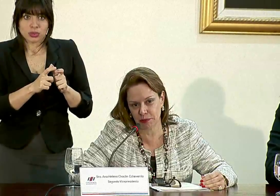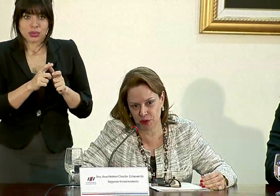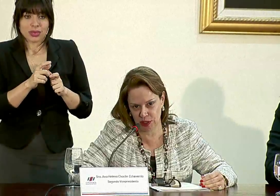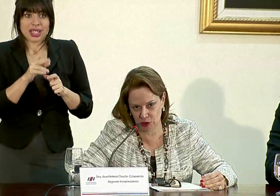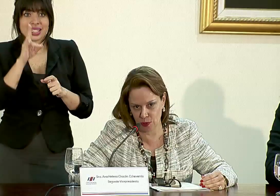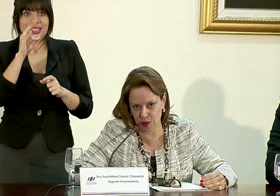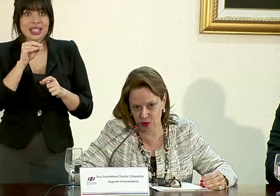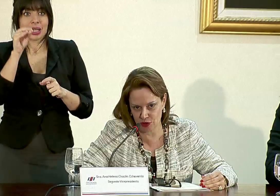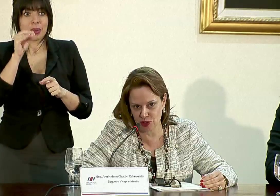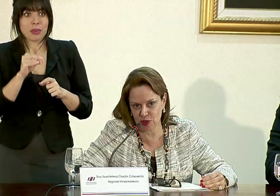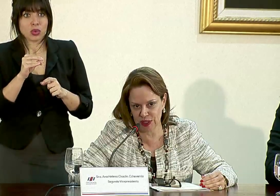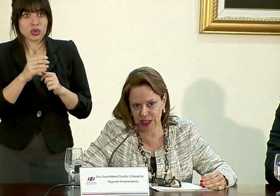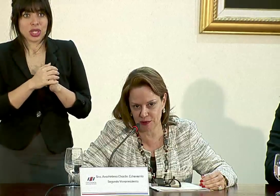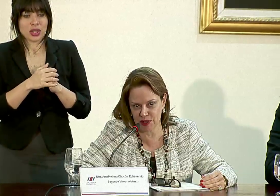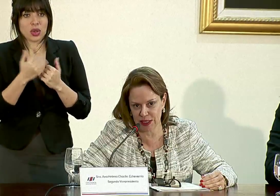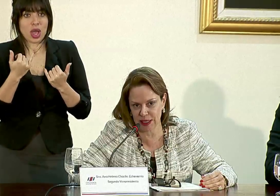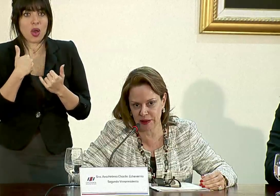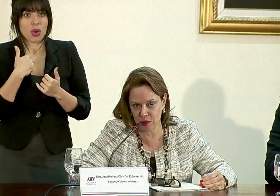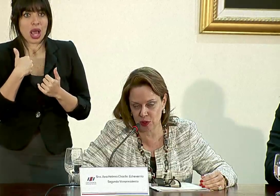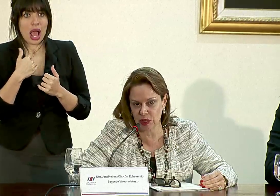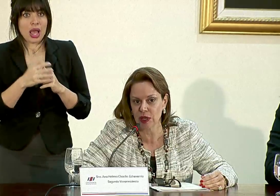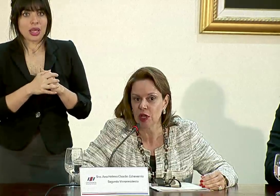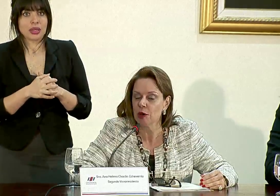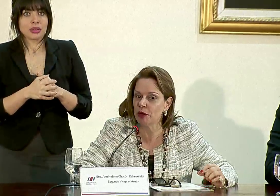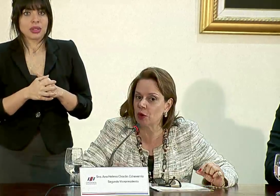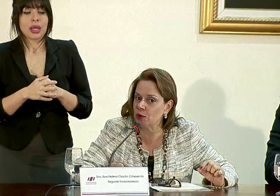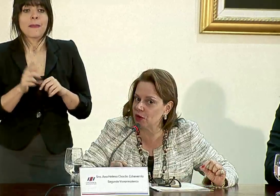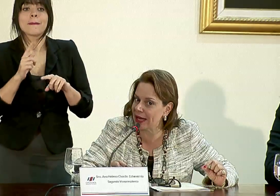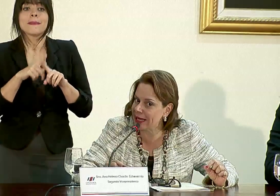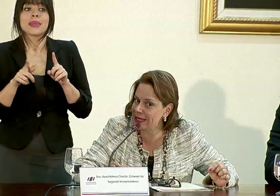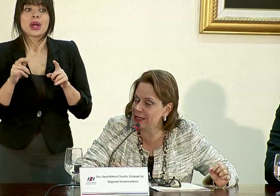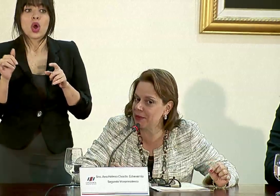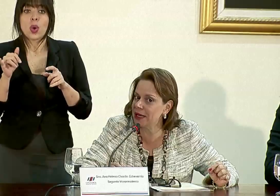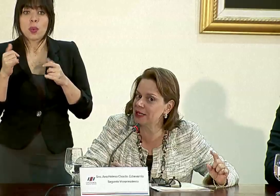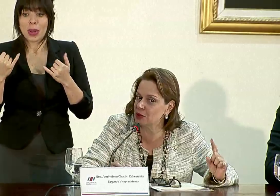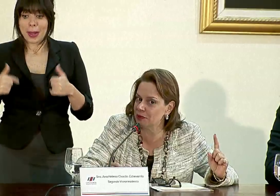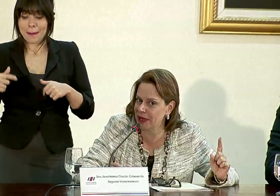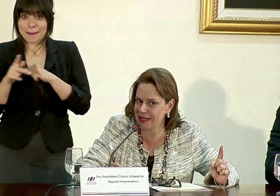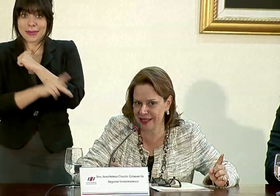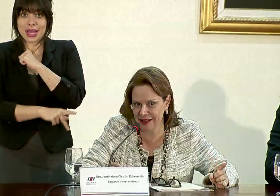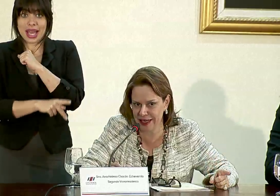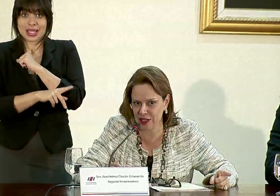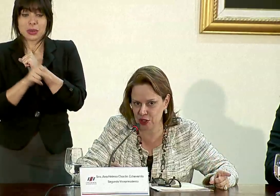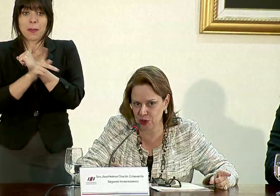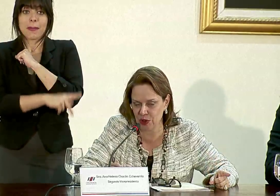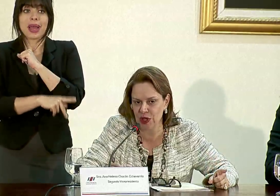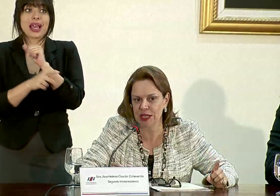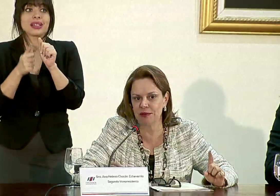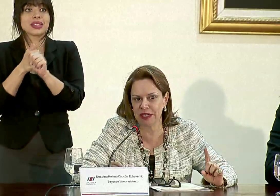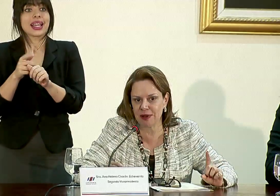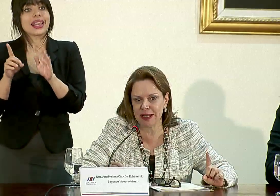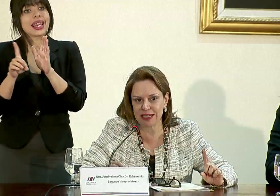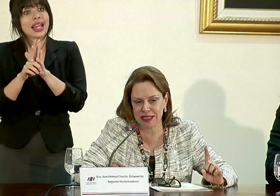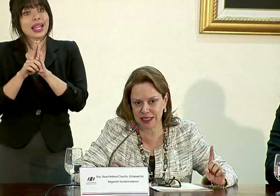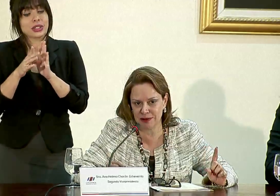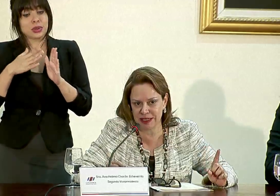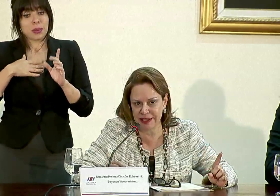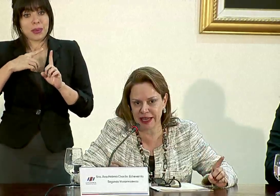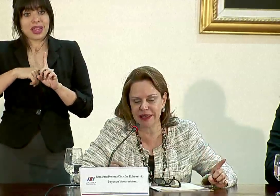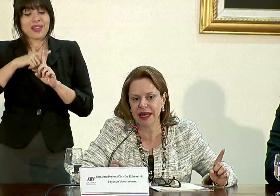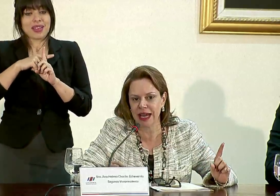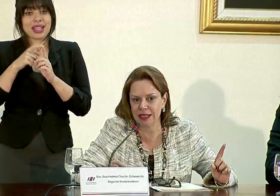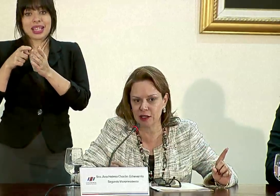70% vergonzoso que tenemos al día de hoy pero como en este país es un país de derecho y mi nivel de